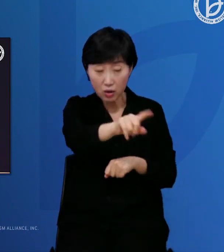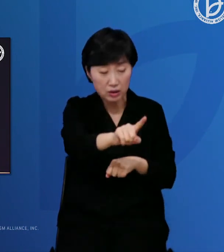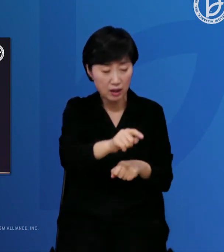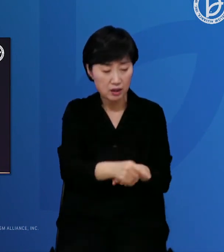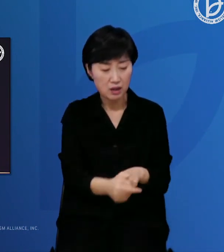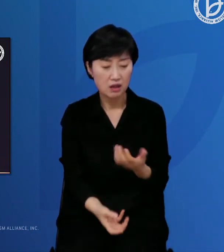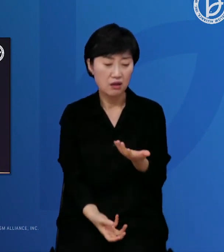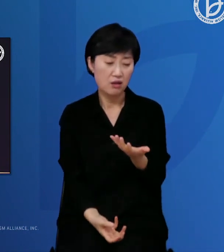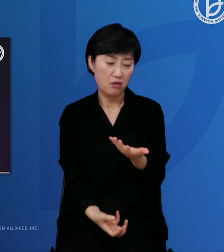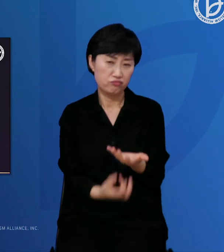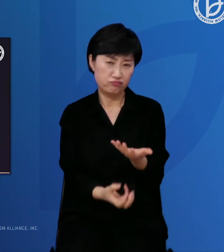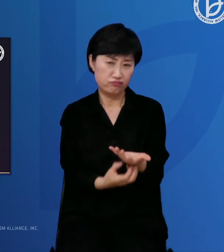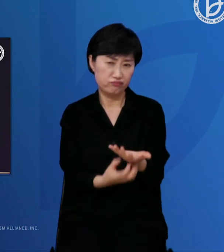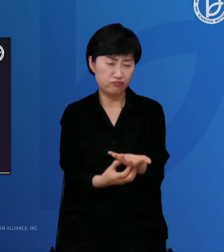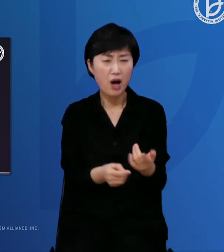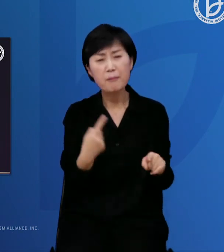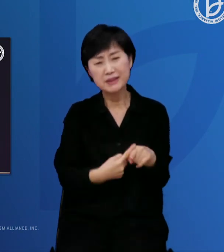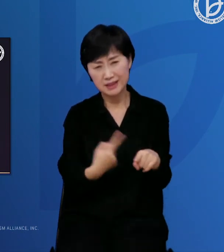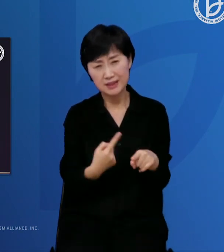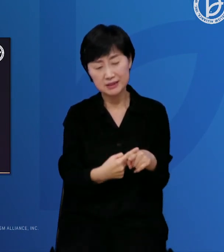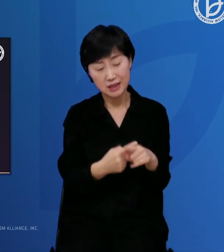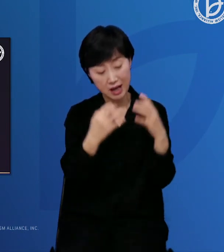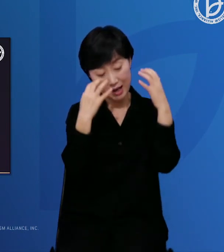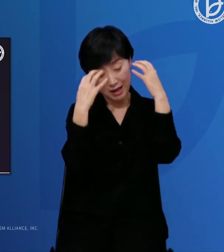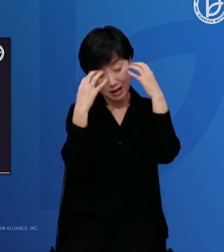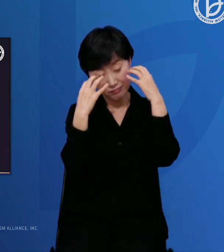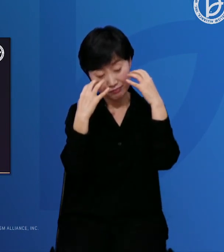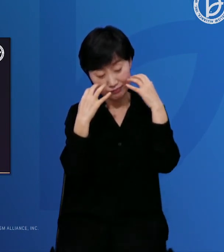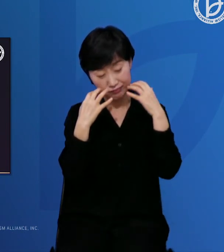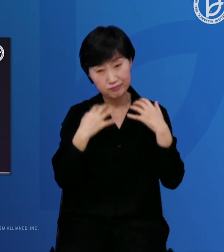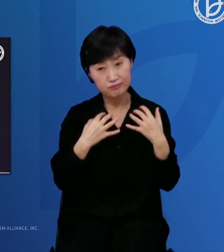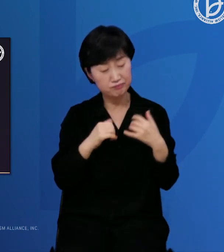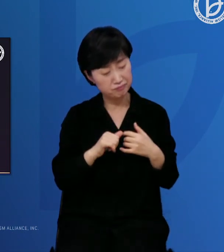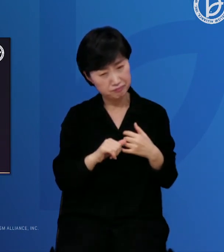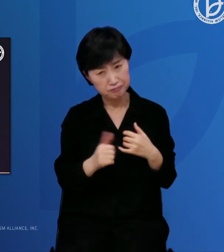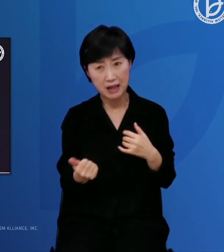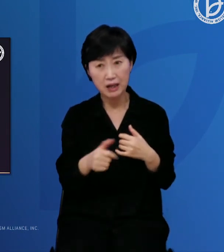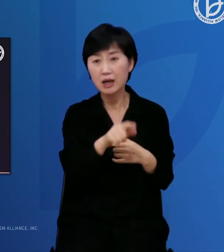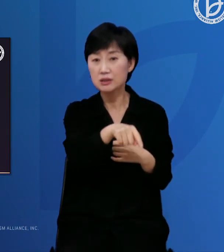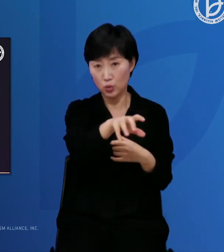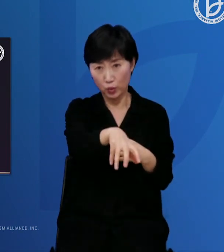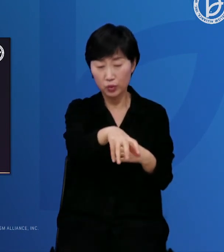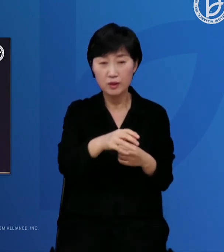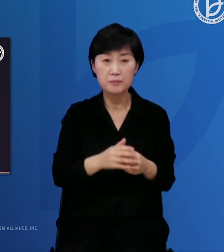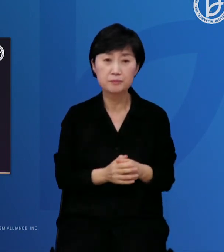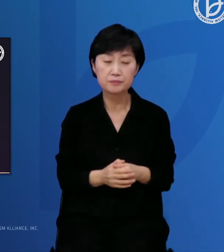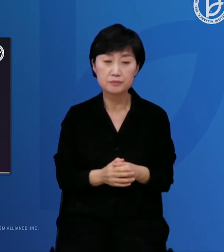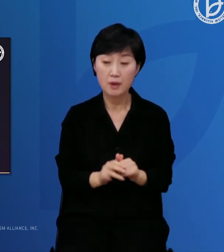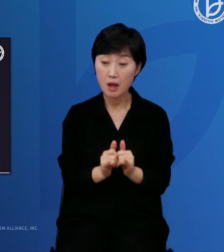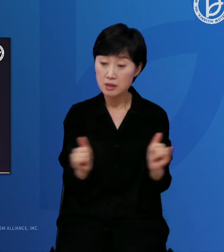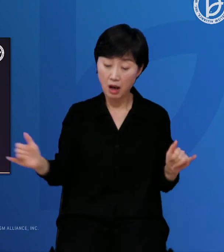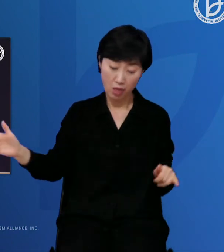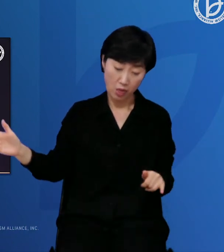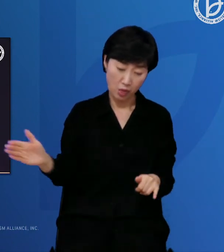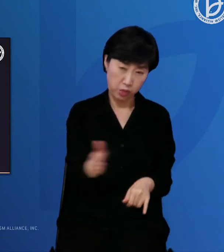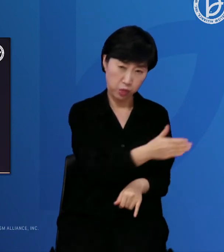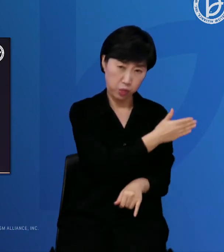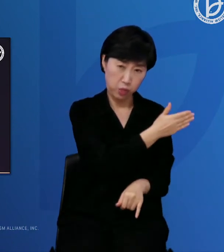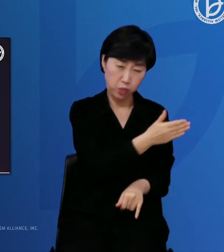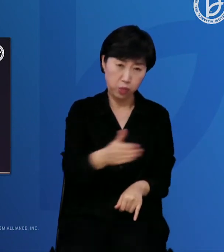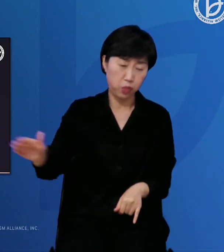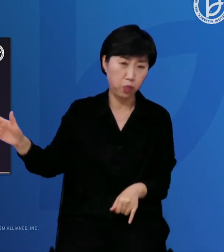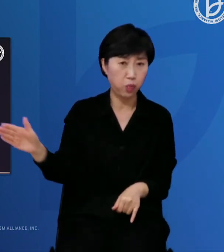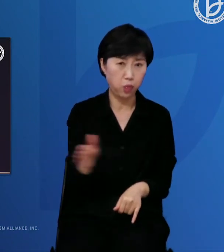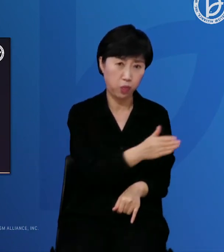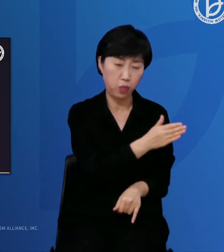that suggest that it's so hot there that it's like a boiler. It's just so hot. The temperatures are very high. 아무도 없는 겁니다. And there's nothing